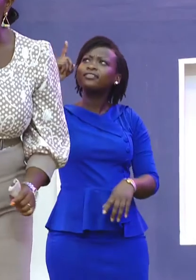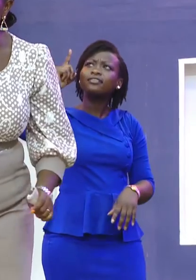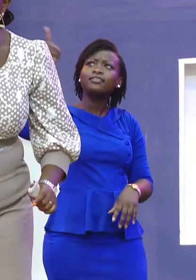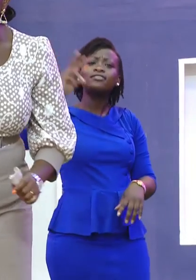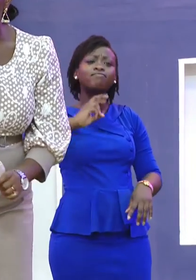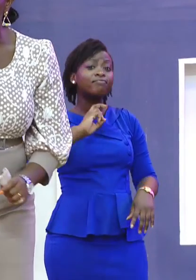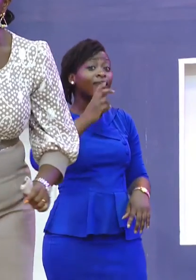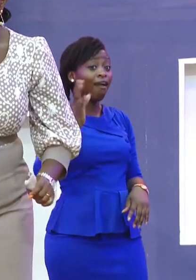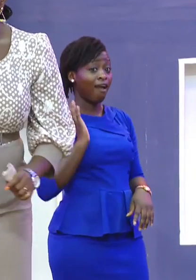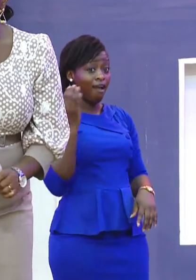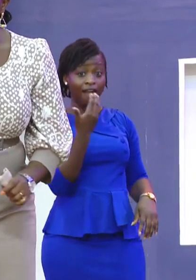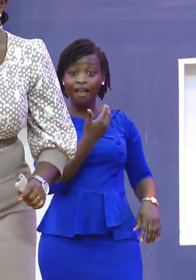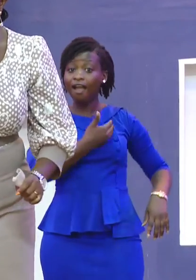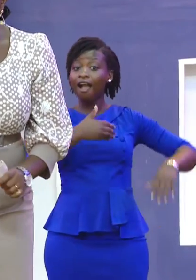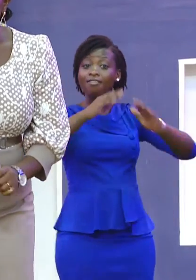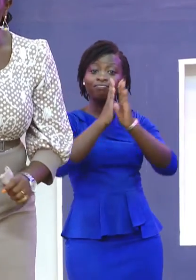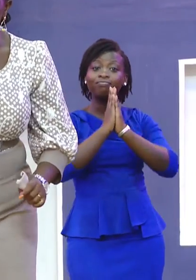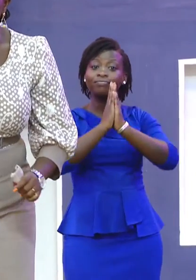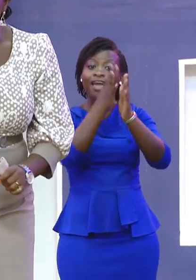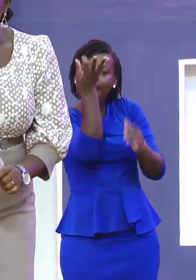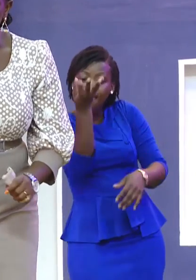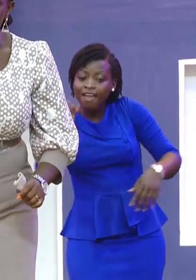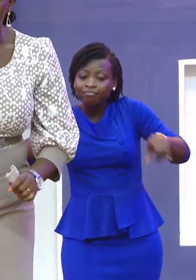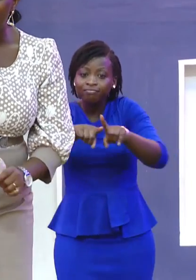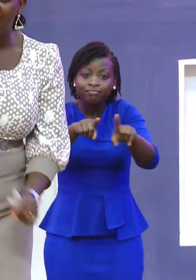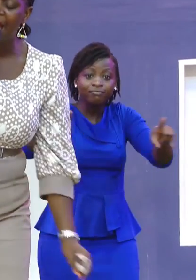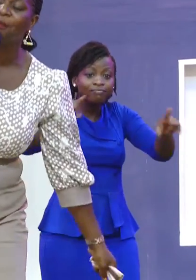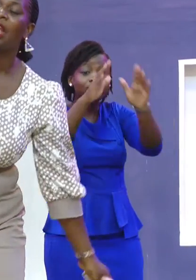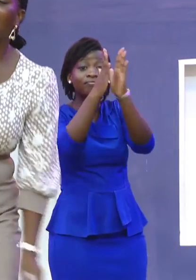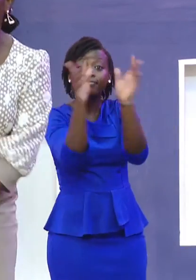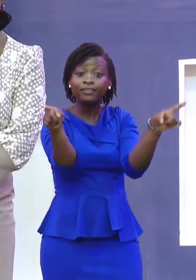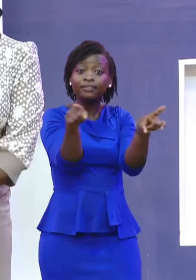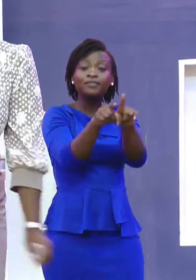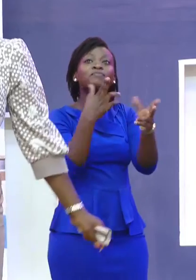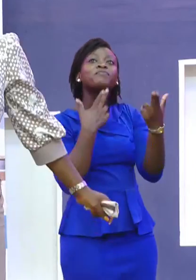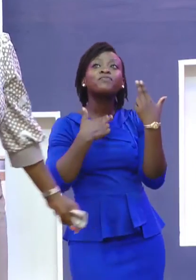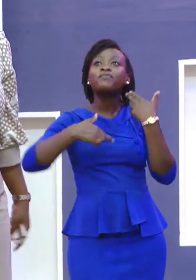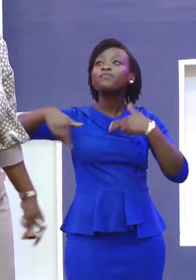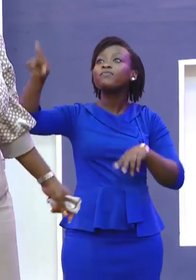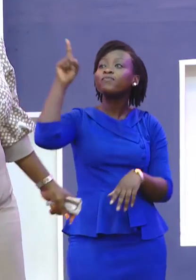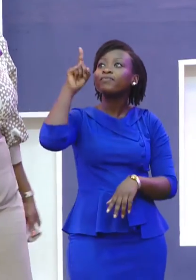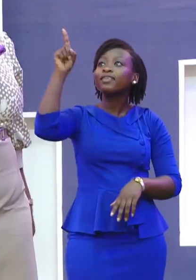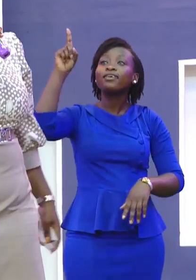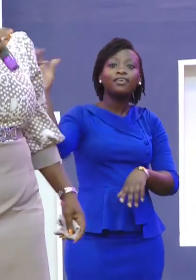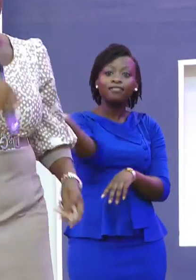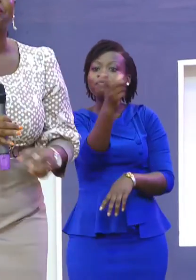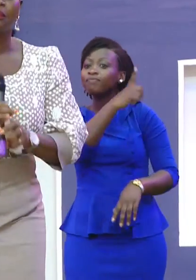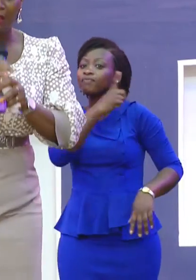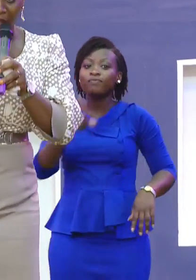kusaba kwa fe Kwetu sabanga tumwetaga Ye katonda